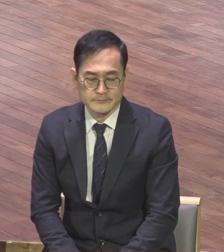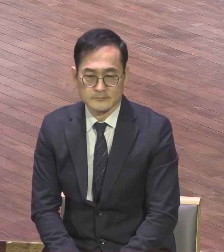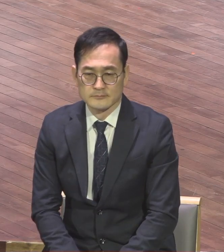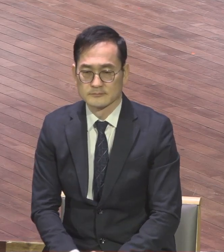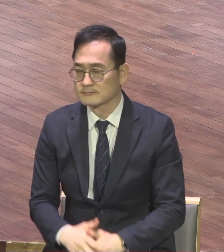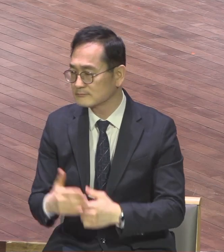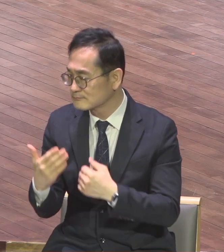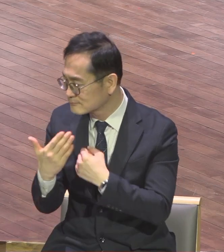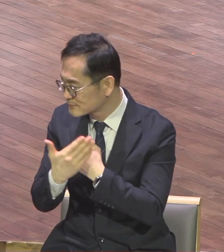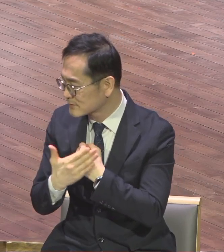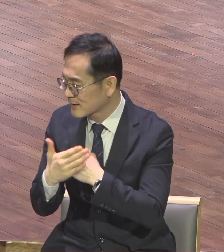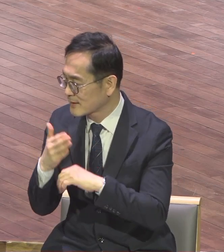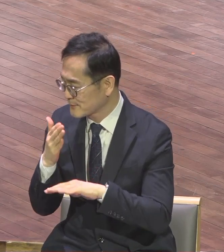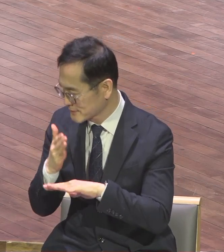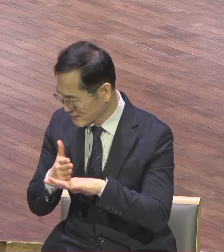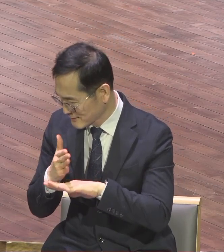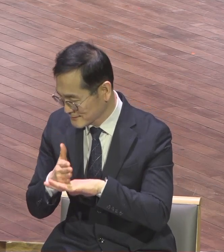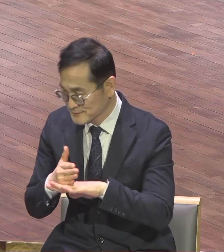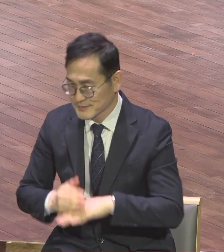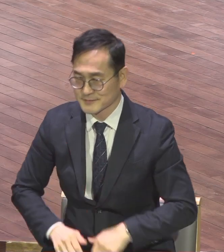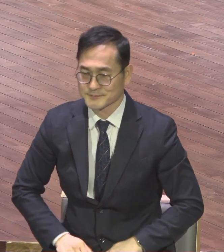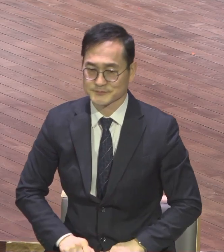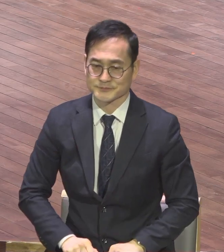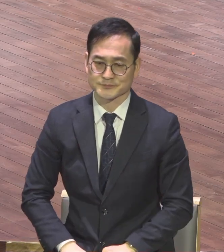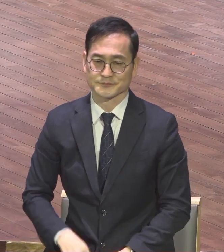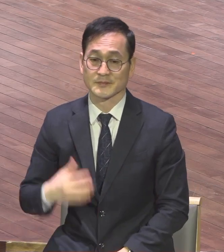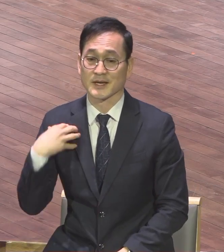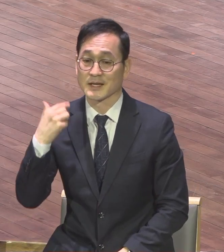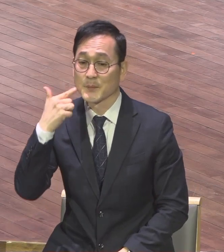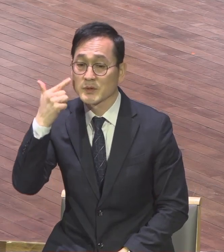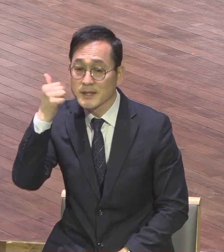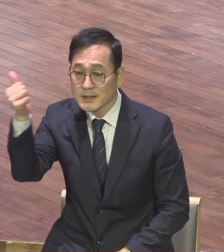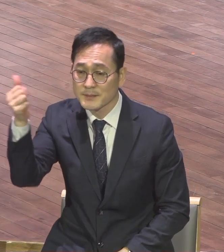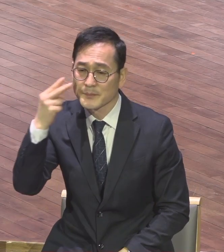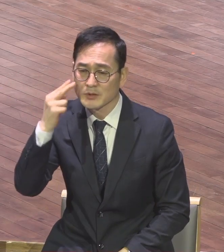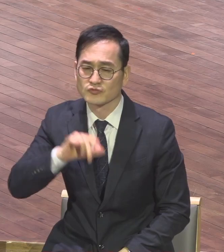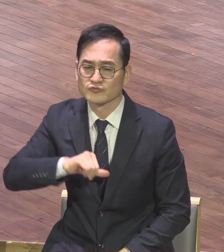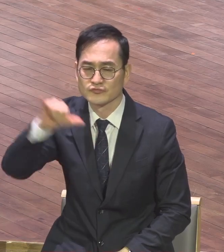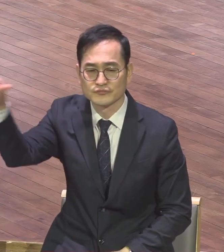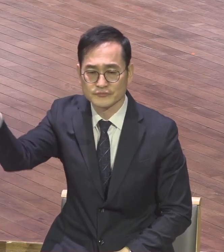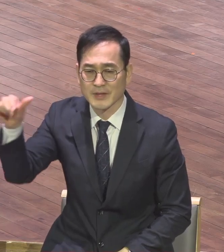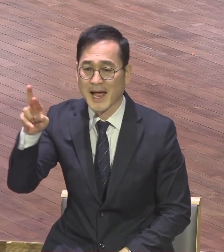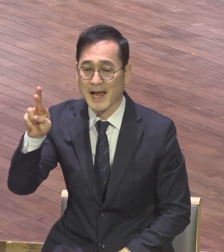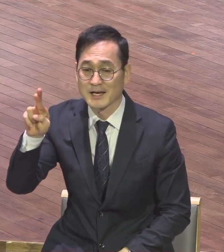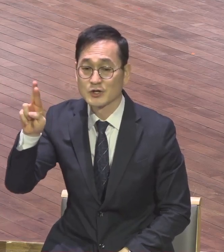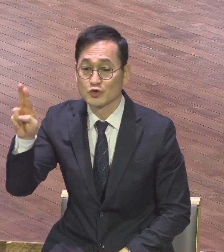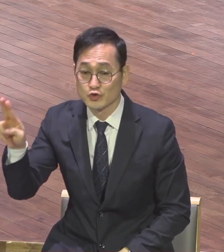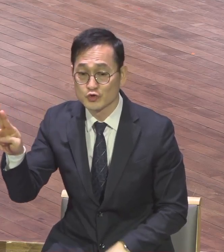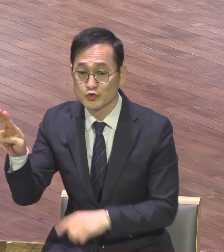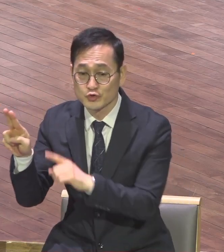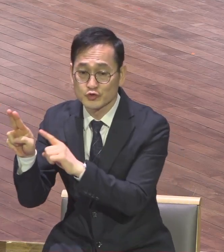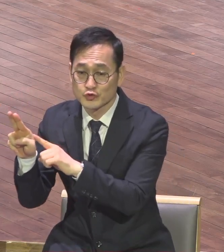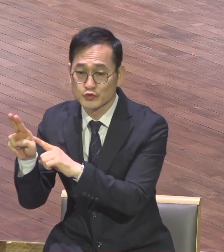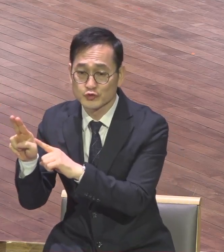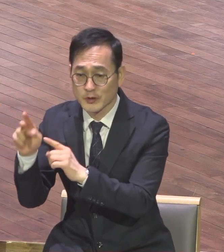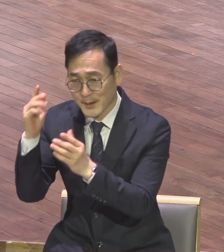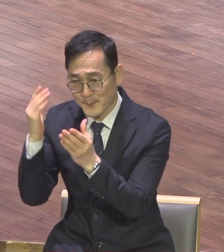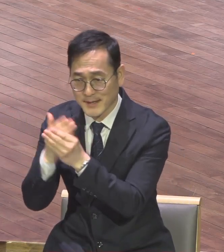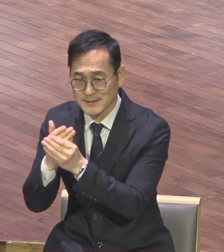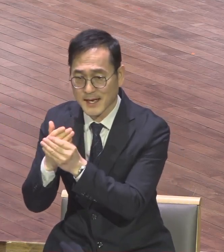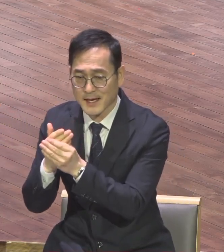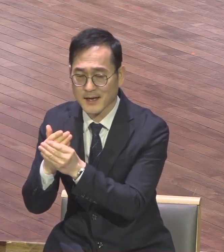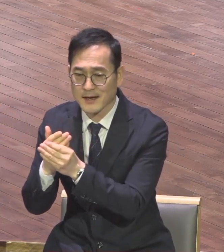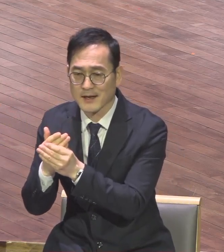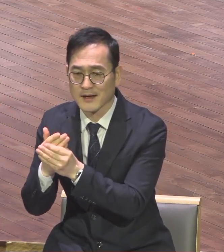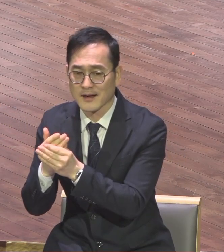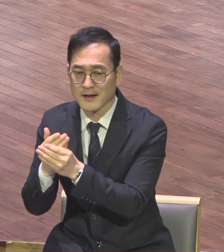너무나 은혜로운 찬양 감사드립니다. 담임 목사님께서는 RU 박사원 일정을 마치신 후 미국 하와이 현지 주일 예배 설교